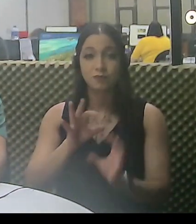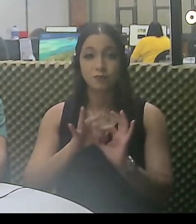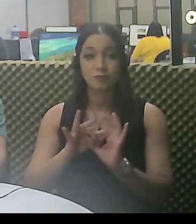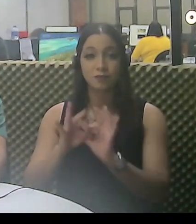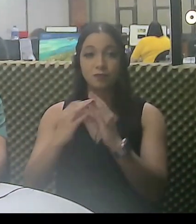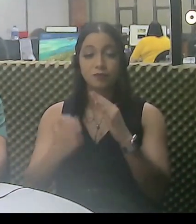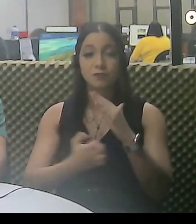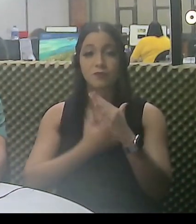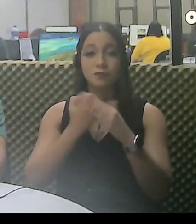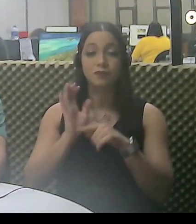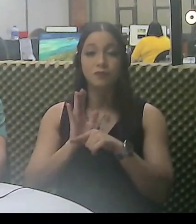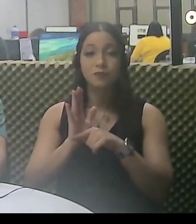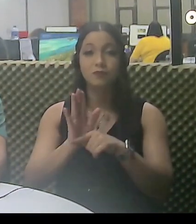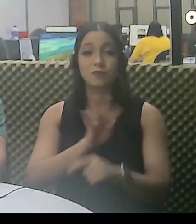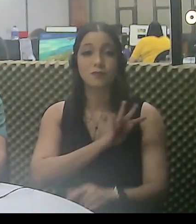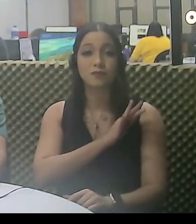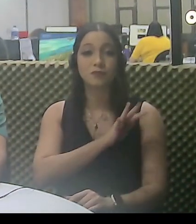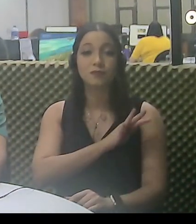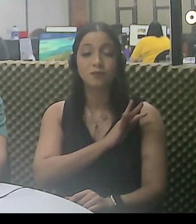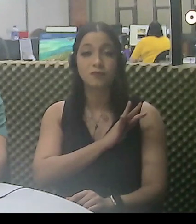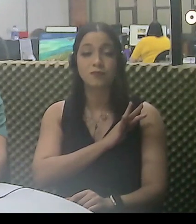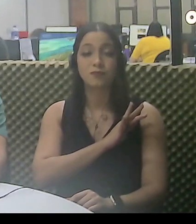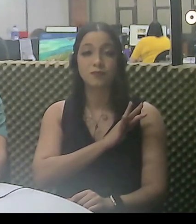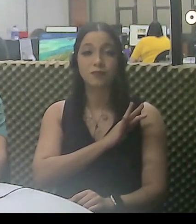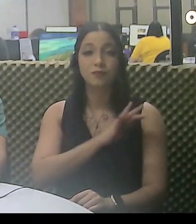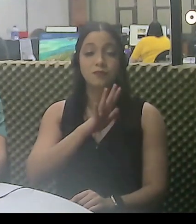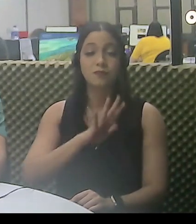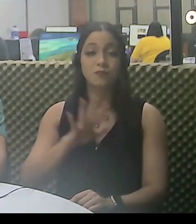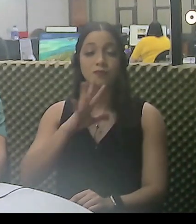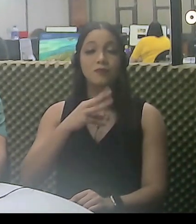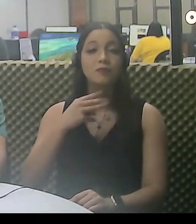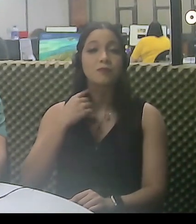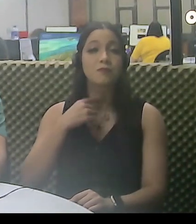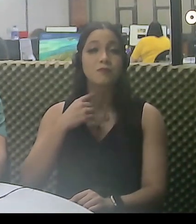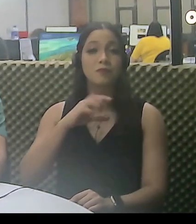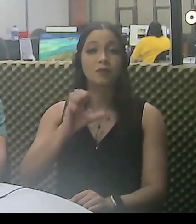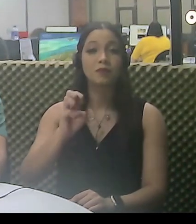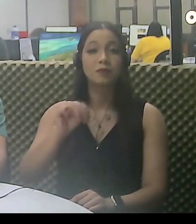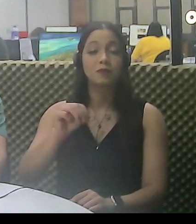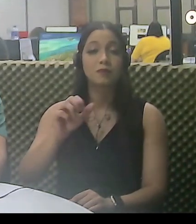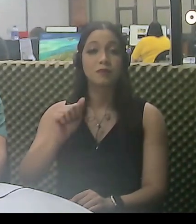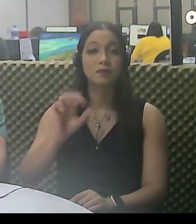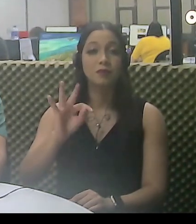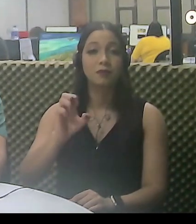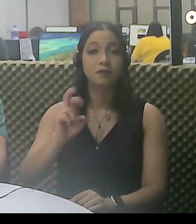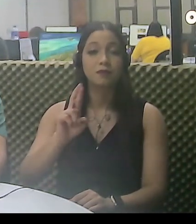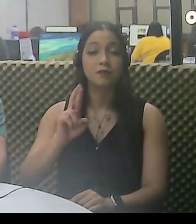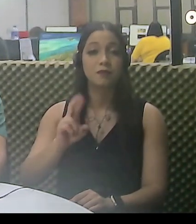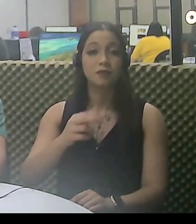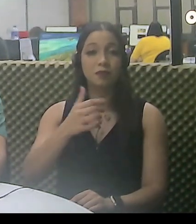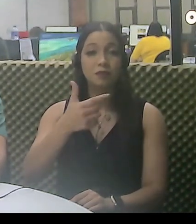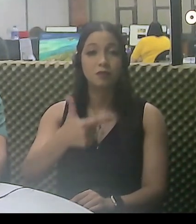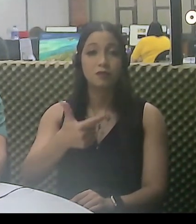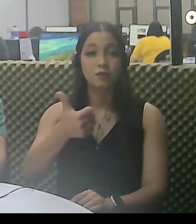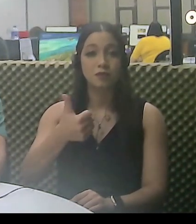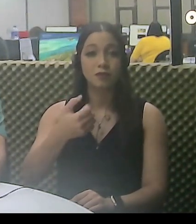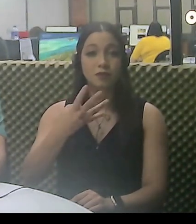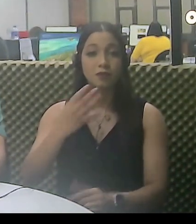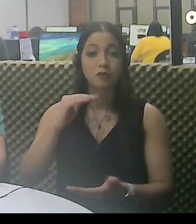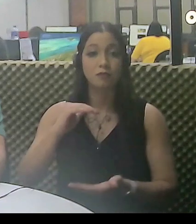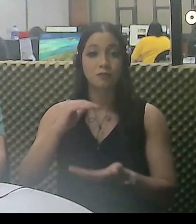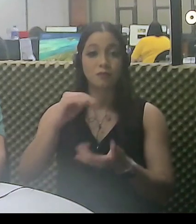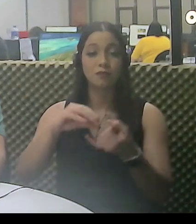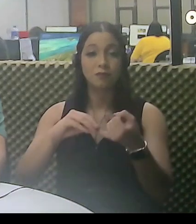com a empresa de assistência técnica e extensão Rural do Estado de Minas Gerais A Emater 214 sacos de feijão